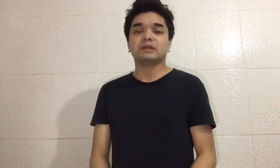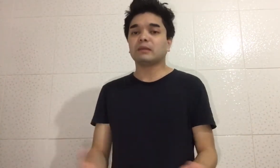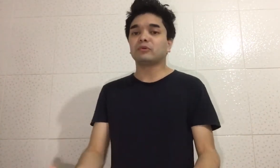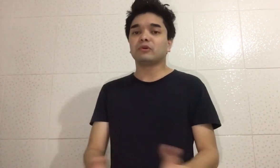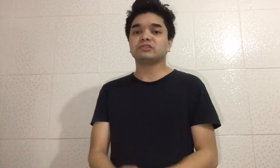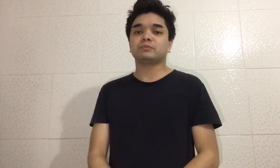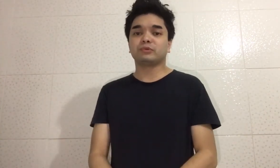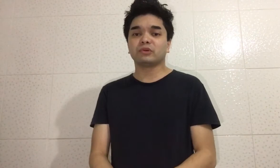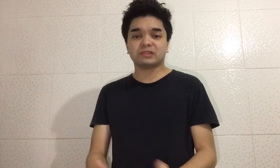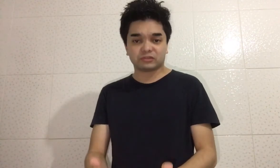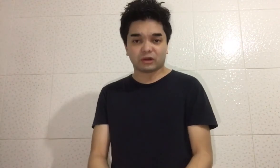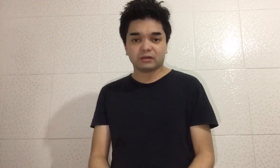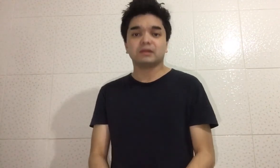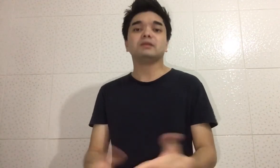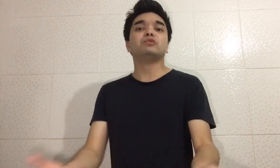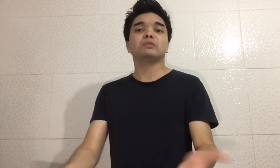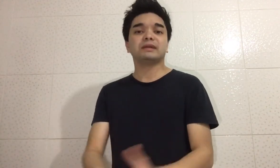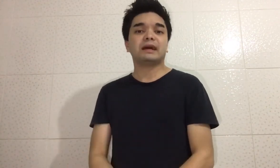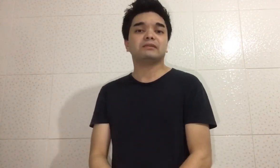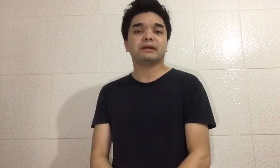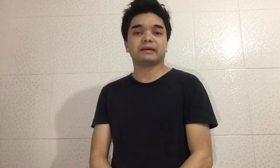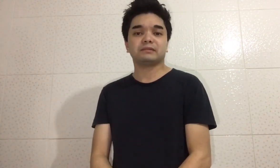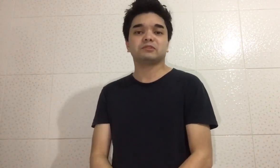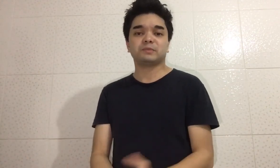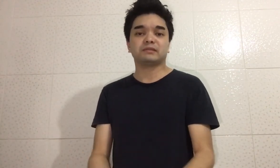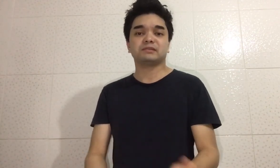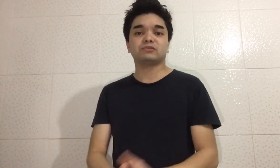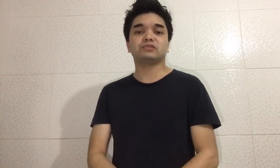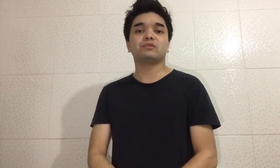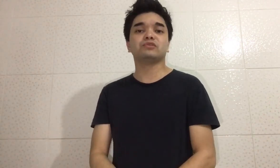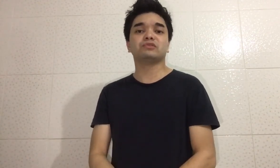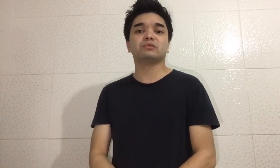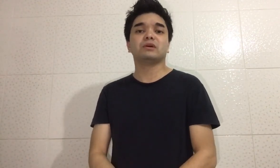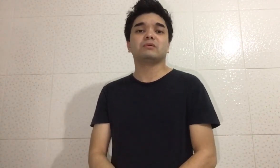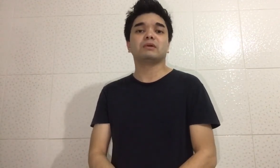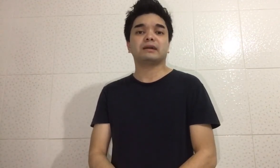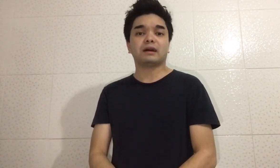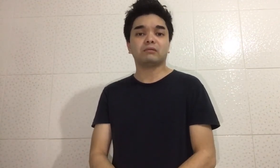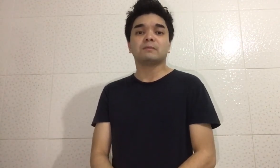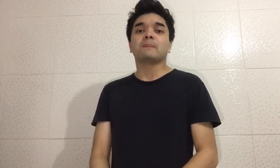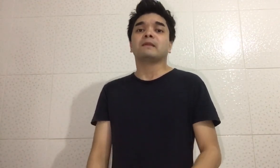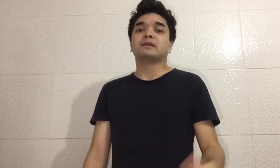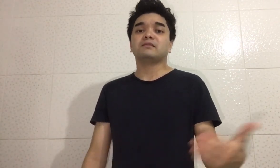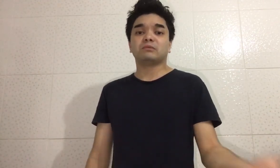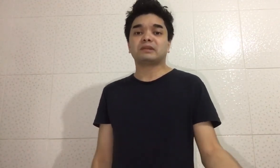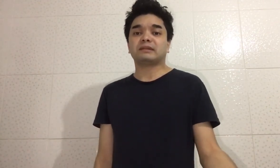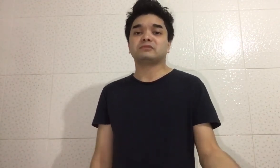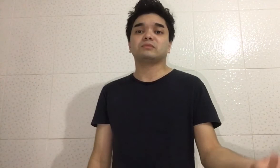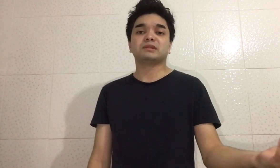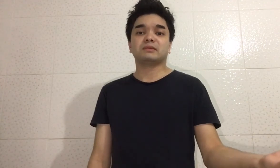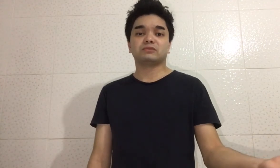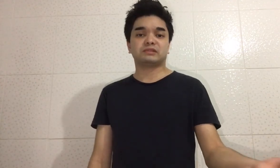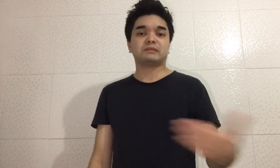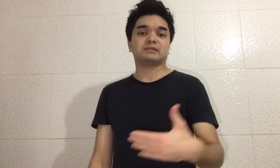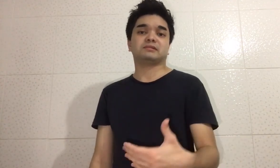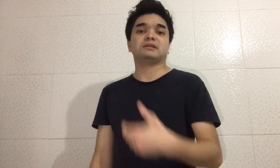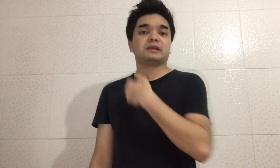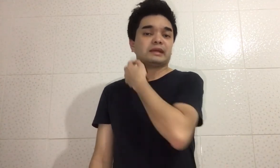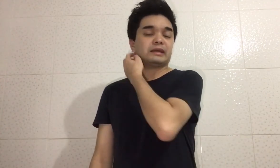é por hoje é só. E muito obrigado, galera. Espero que vocês continuem curtindo o canal, que vamos tratar sobre também outros temas,